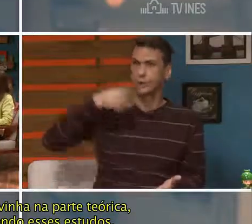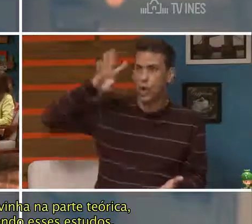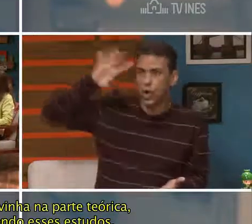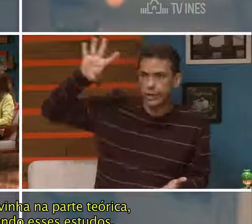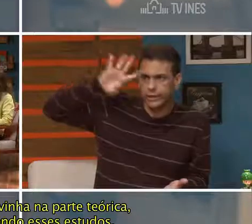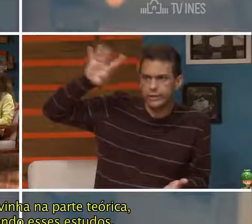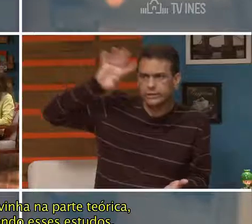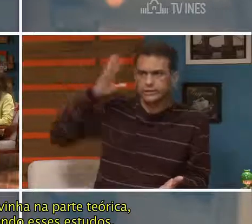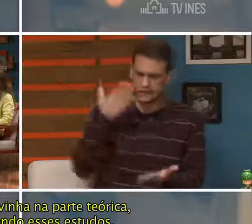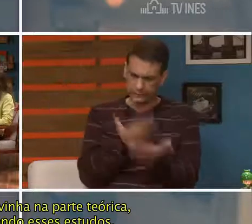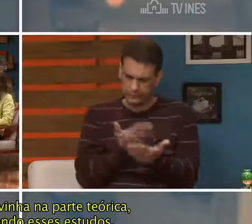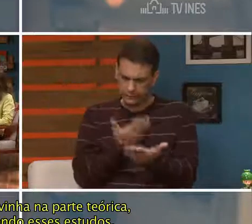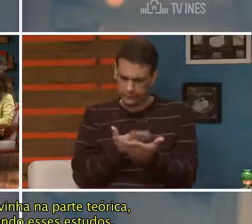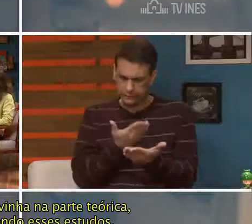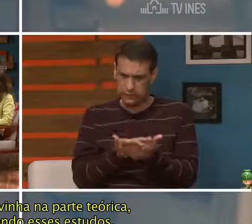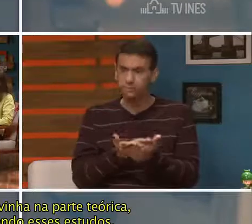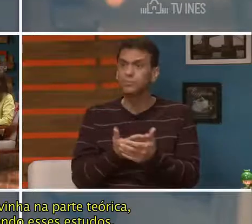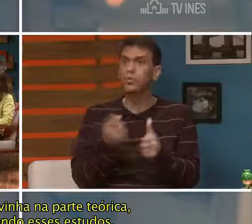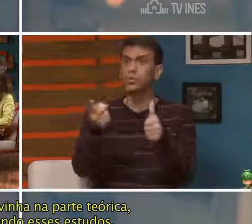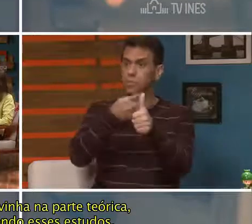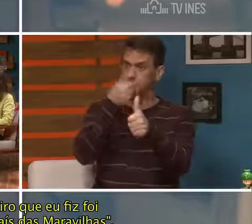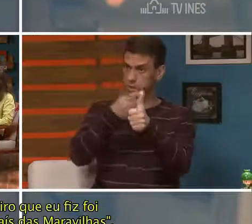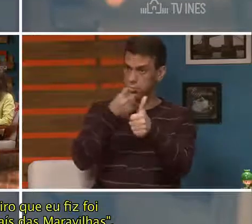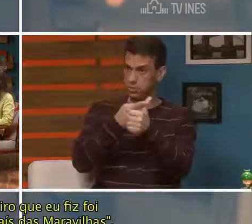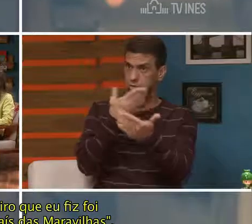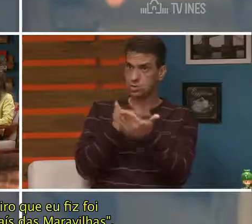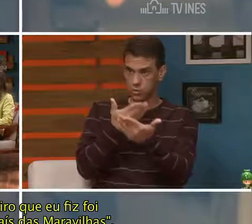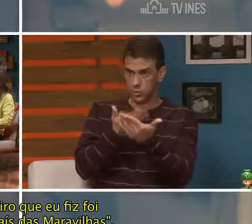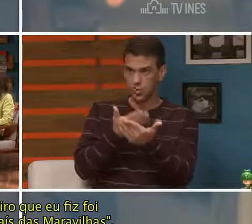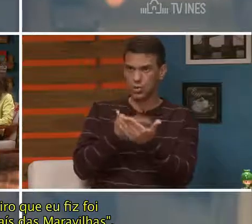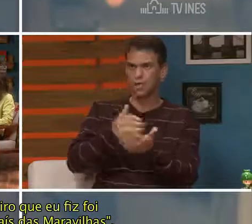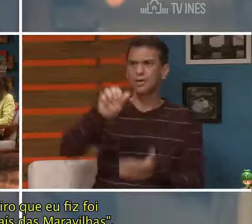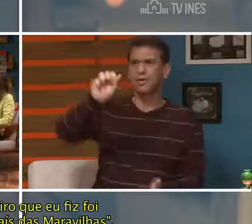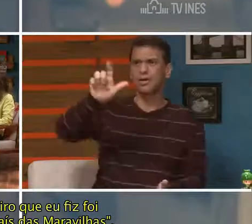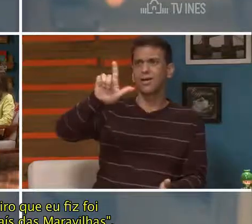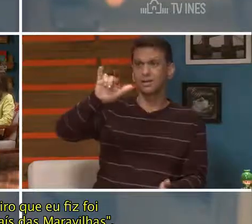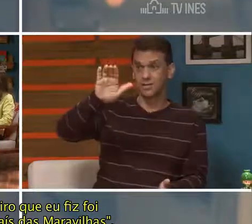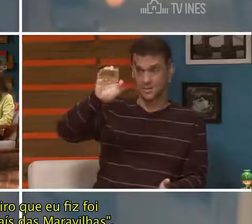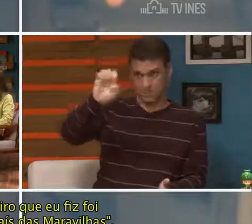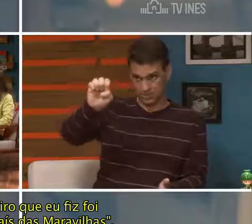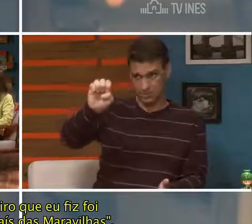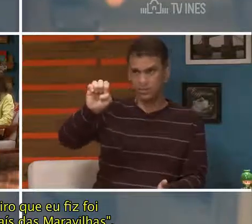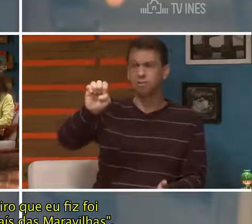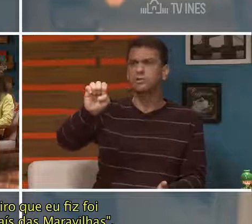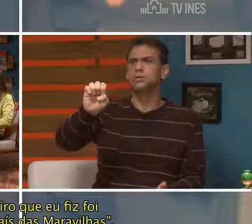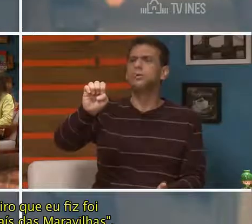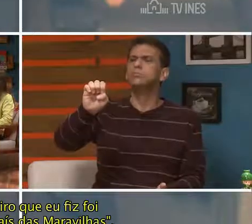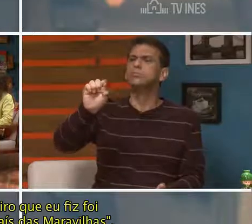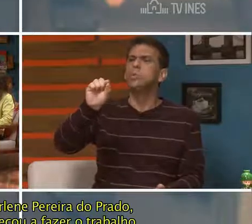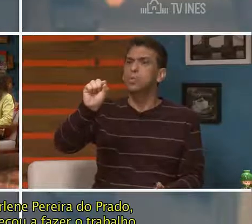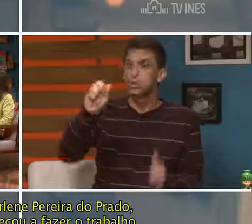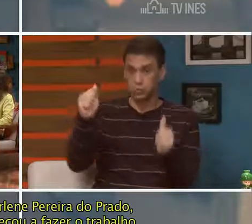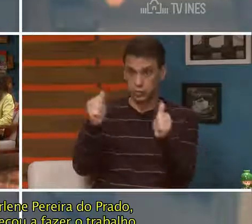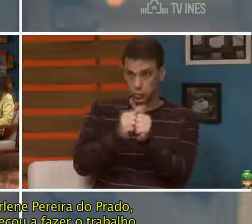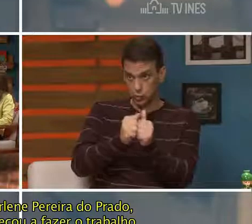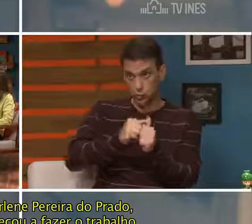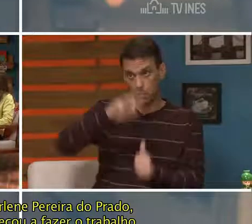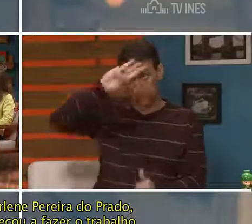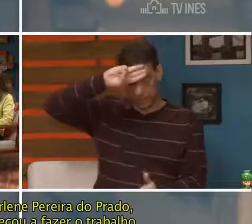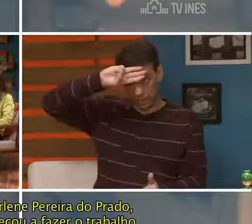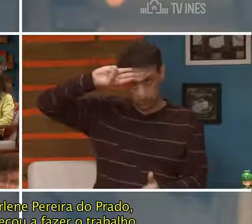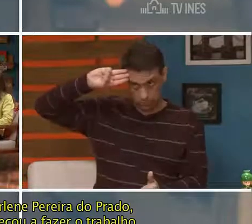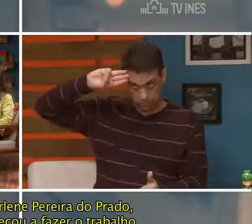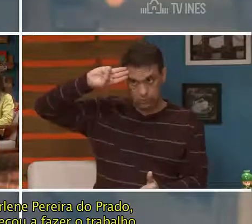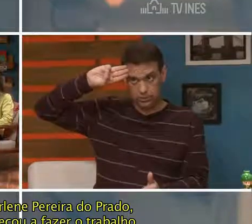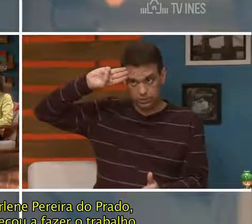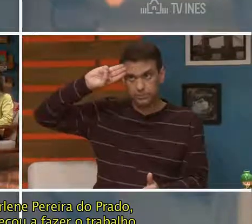vinha na parte teórica, desenvolvendo esses estudos. O primeiro que eu fiz foi Alice no País das Maravilhas, junto com